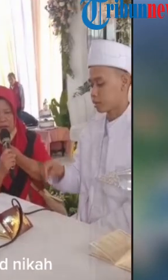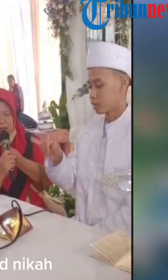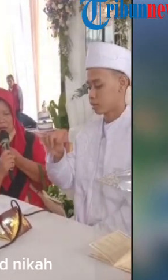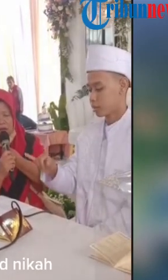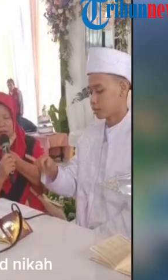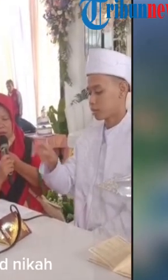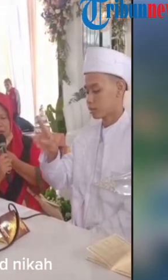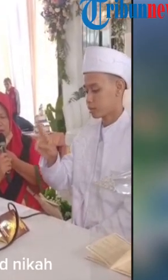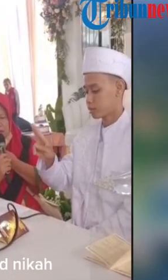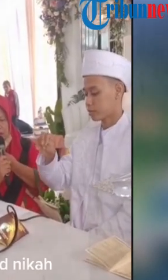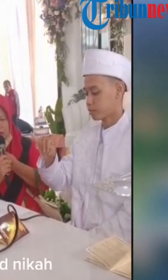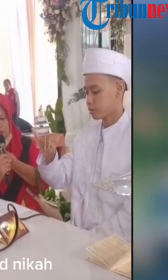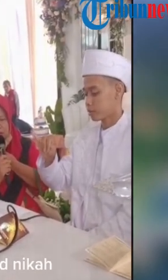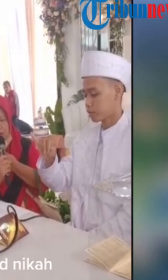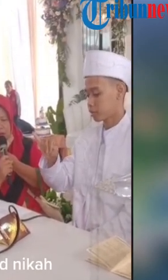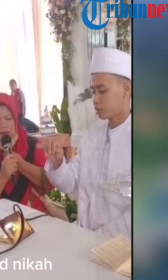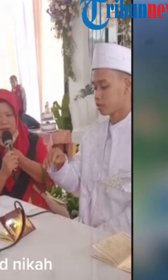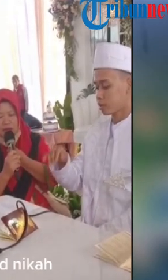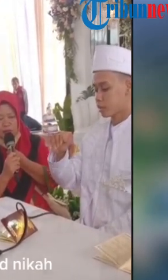nikah dan